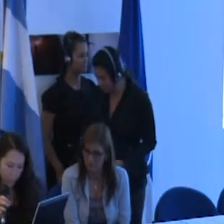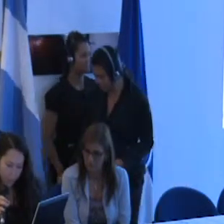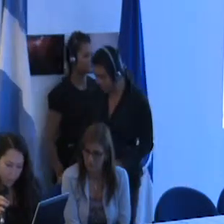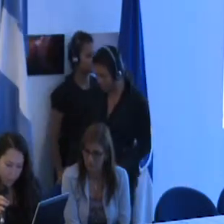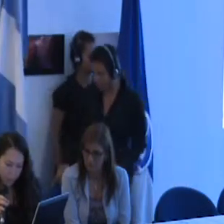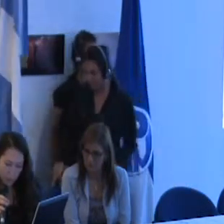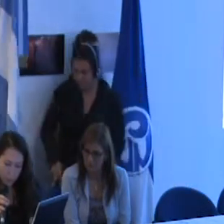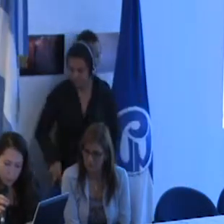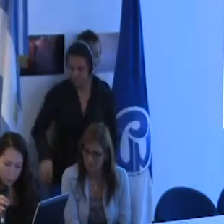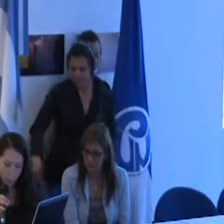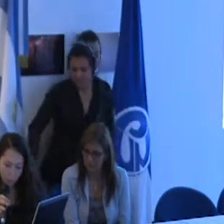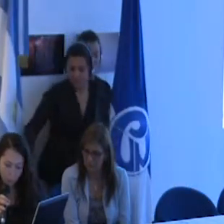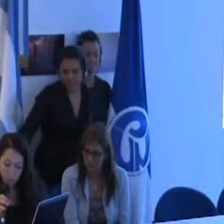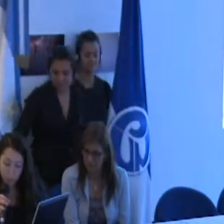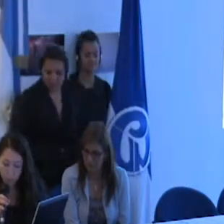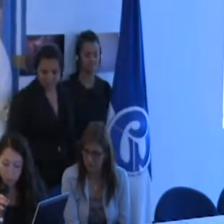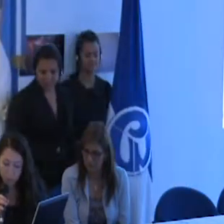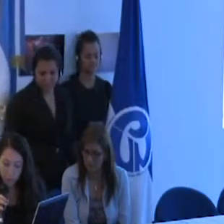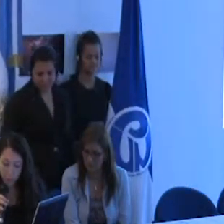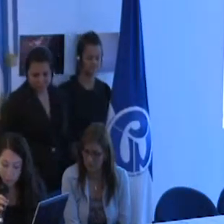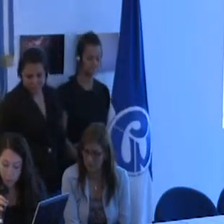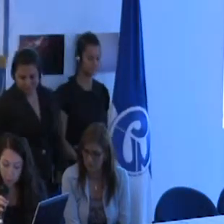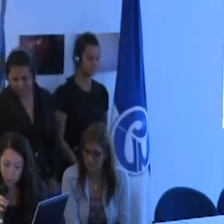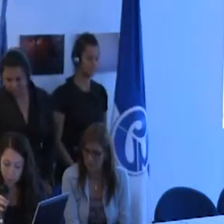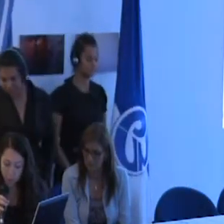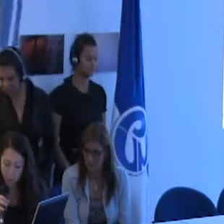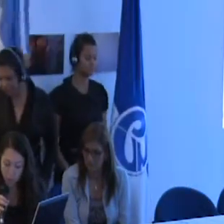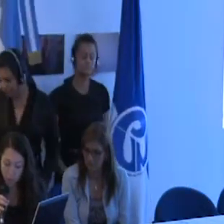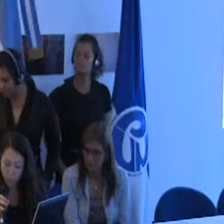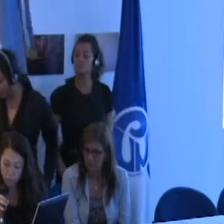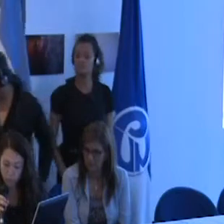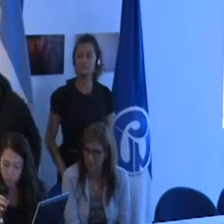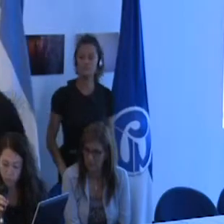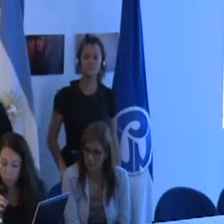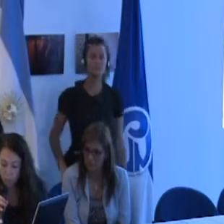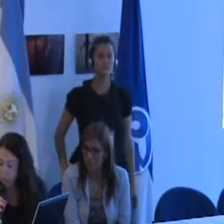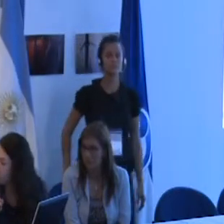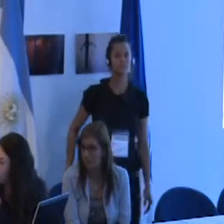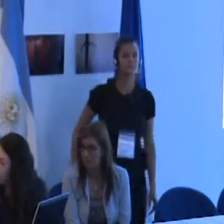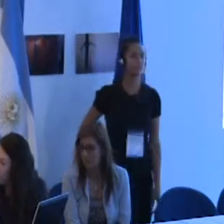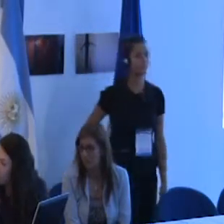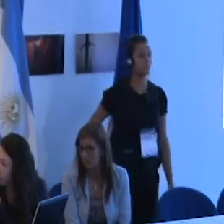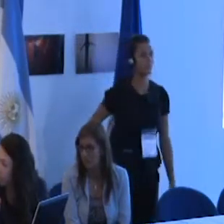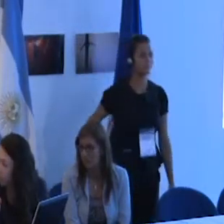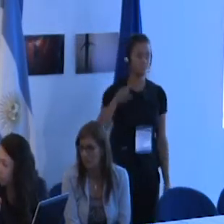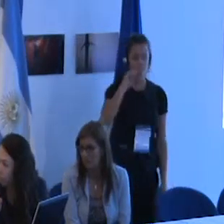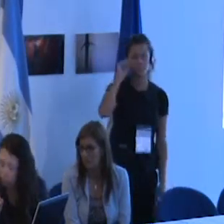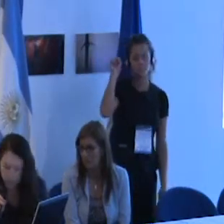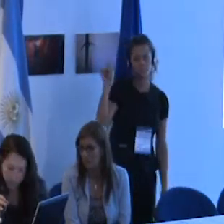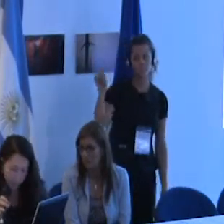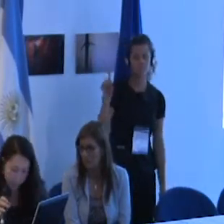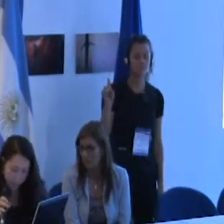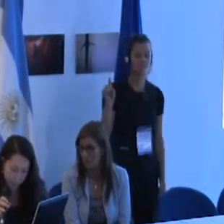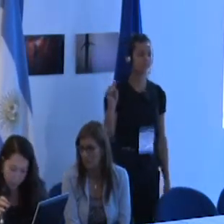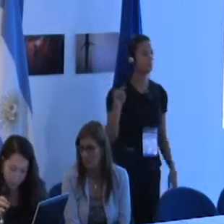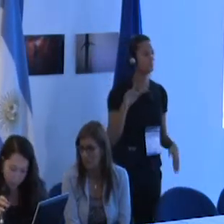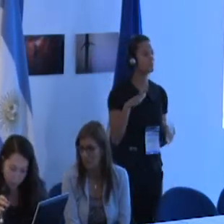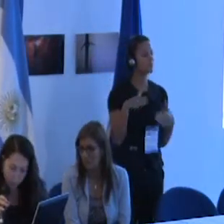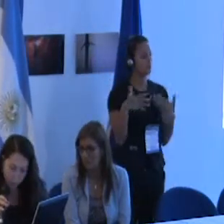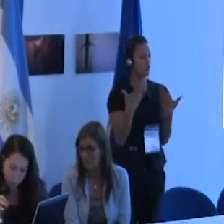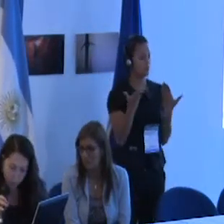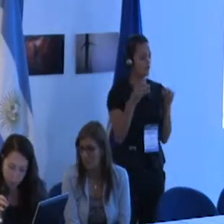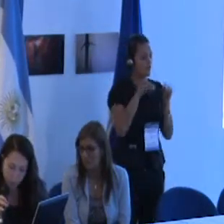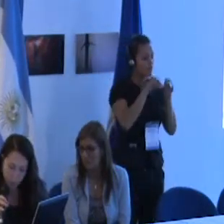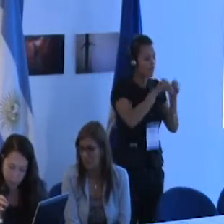vamos a formular una última pregunta. ¿Cómo se forman los formadores o los profesores